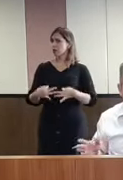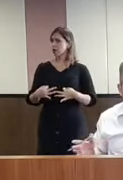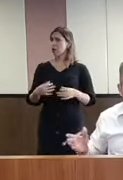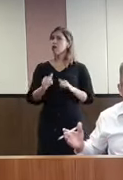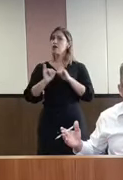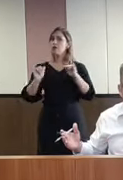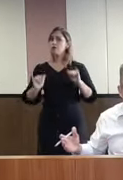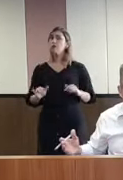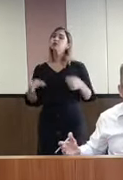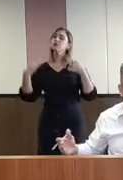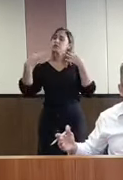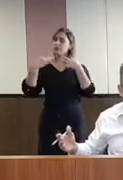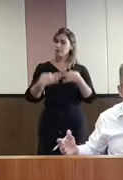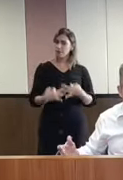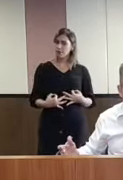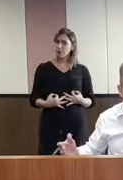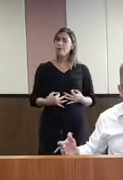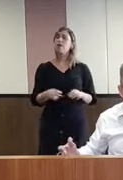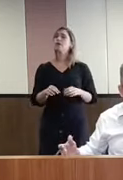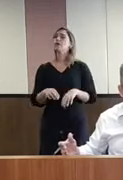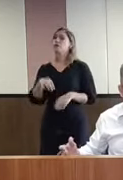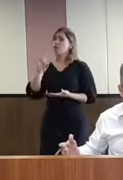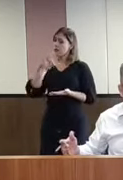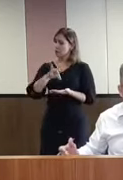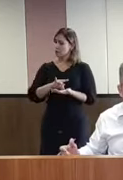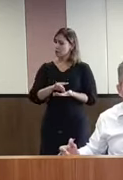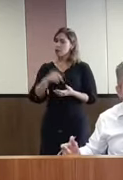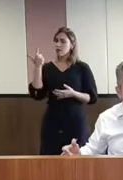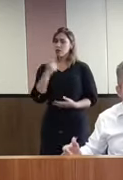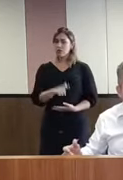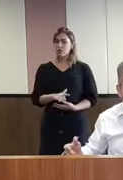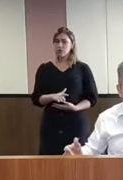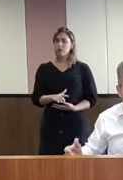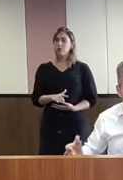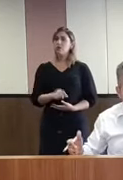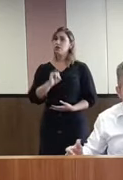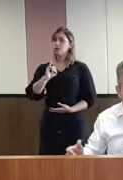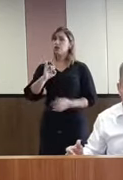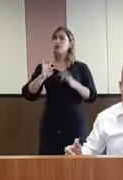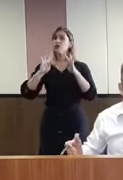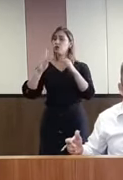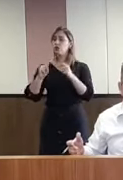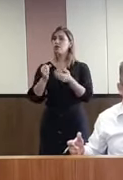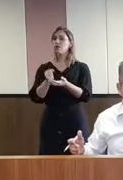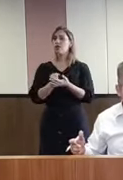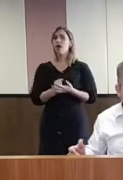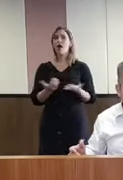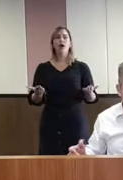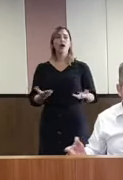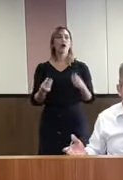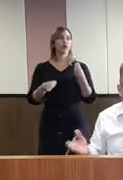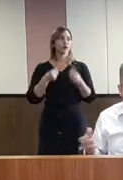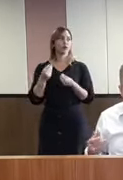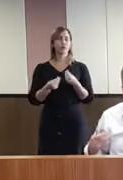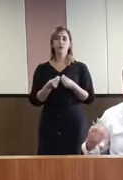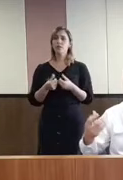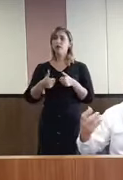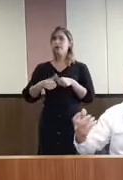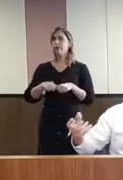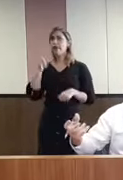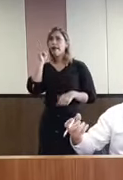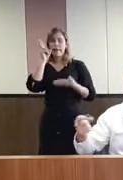informações divulgadas pelos boletins oficiais do governo de Mato Grosso estarão atualizadas. Agora, eu não tenho como ficar